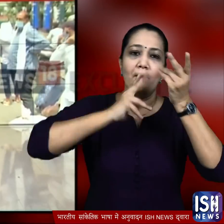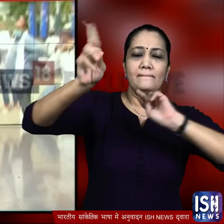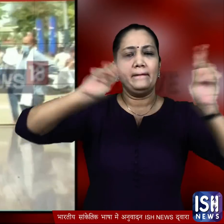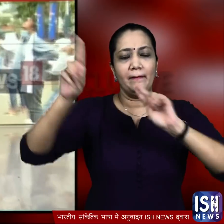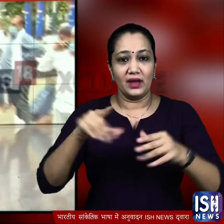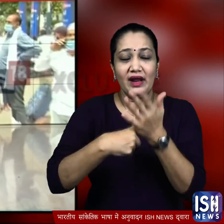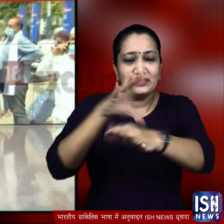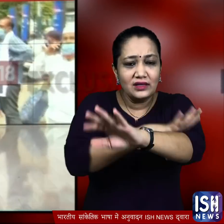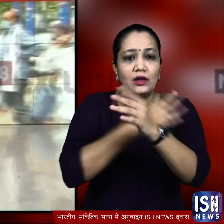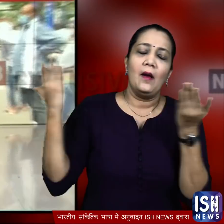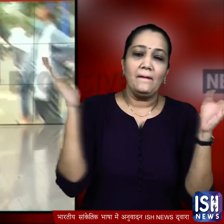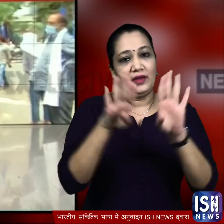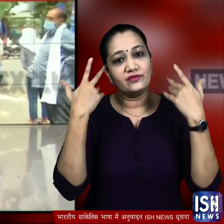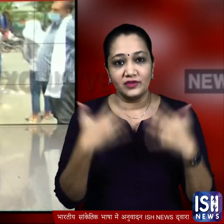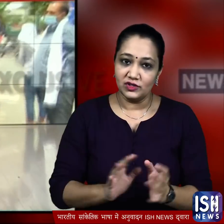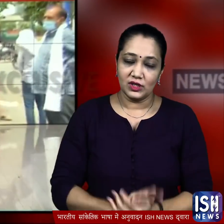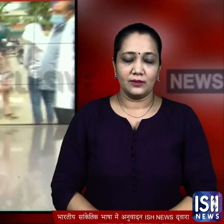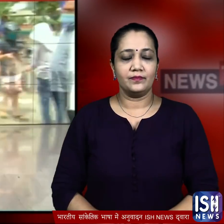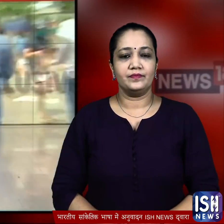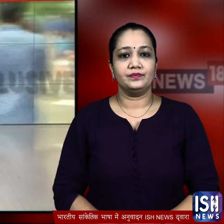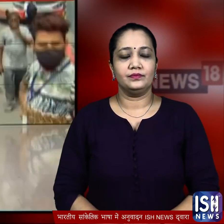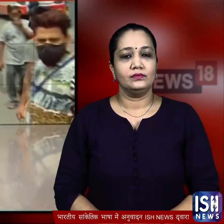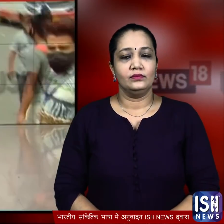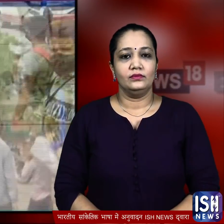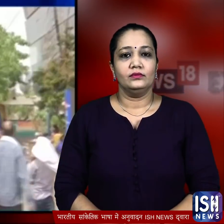हालात बिगड़ता देख राजस्थान में लॉकडाउन लागू कर दिया गया।